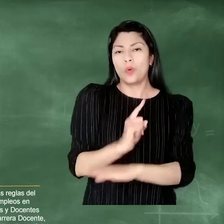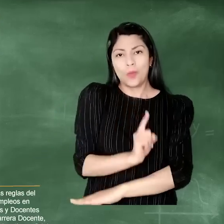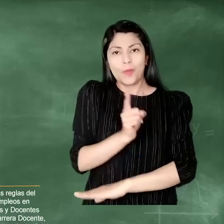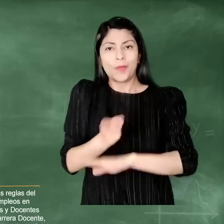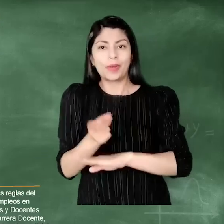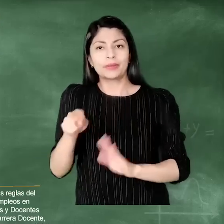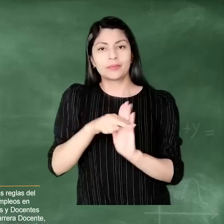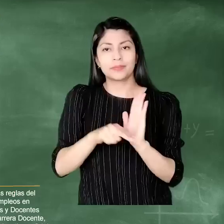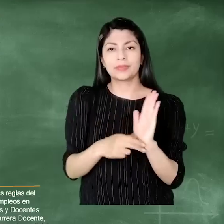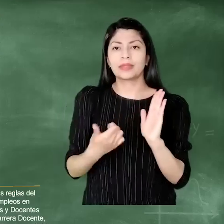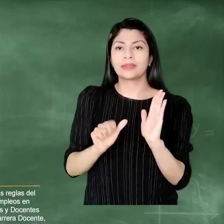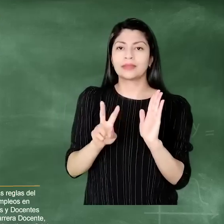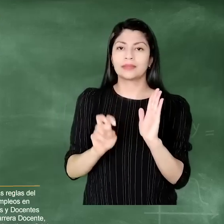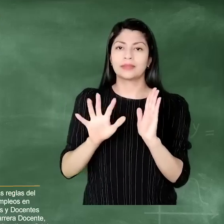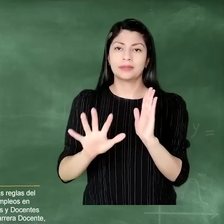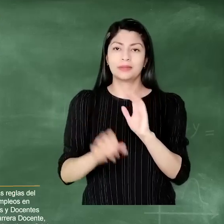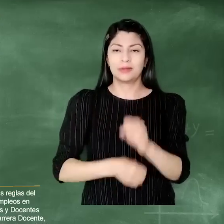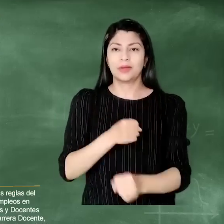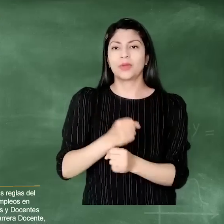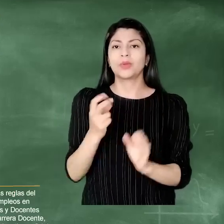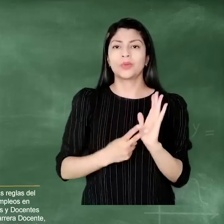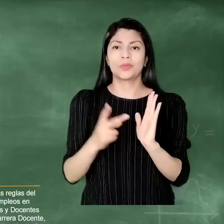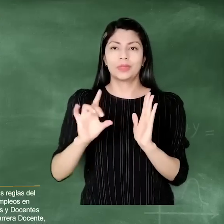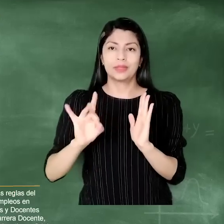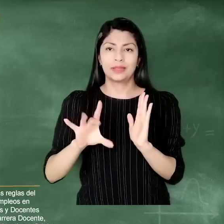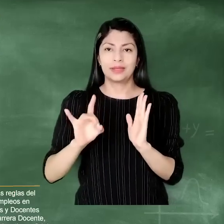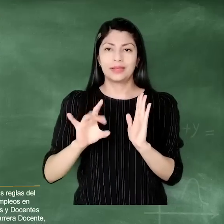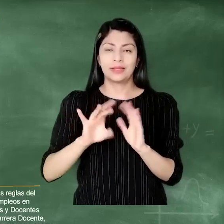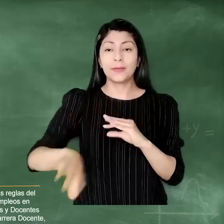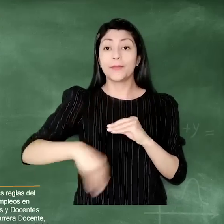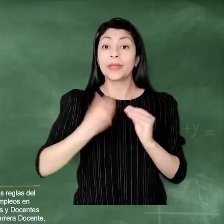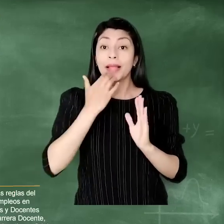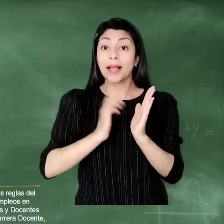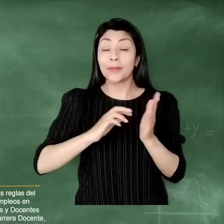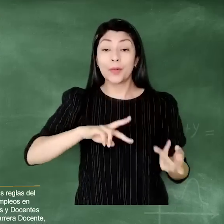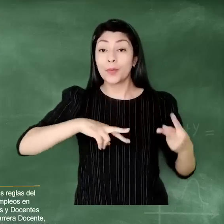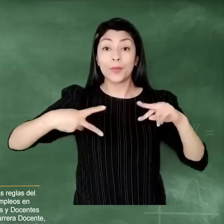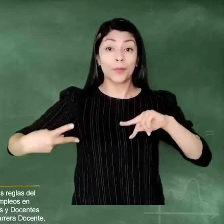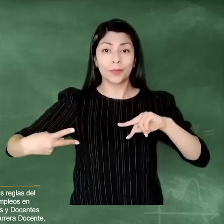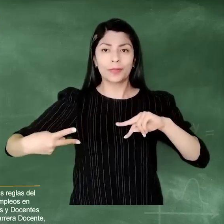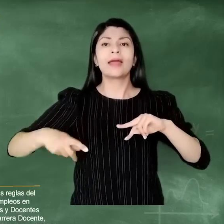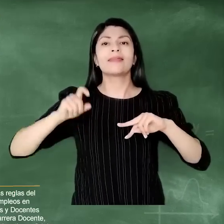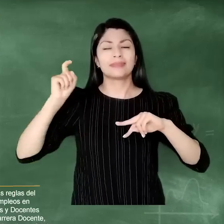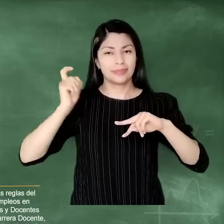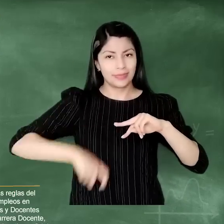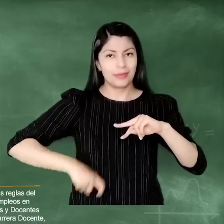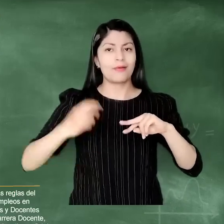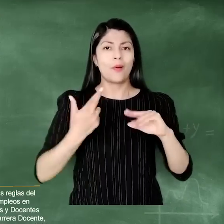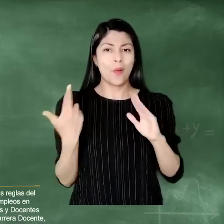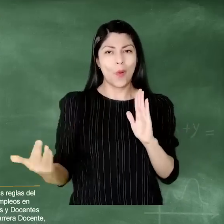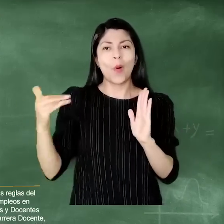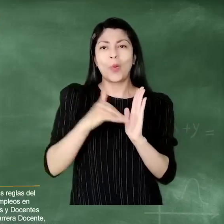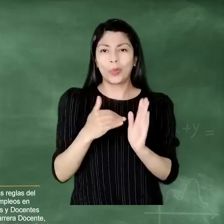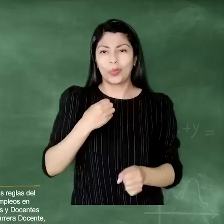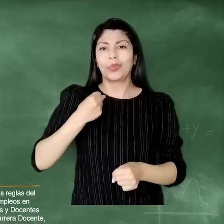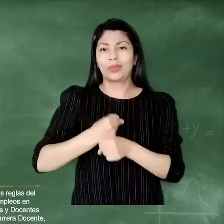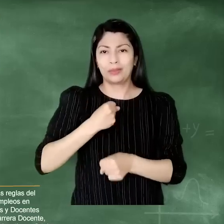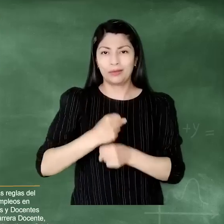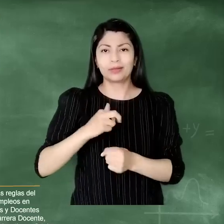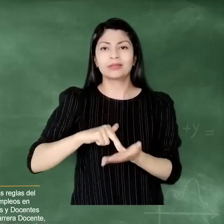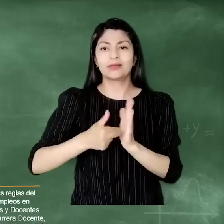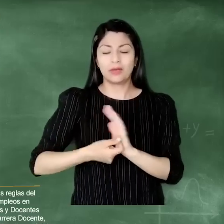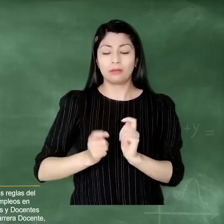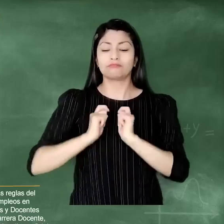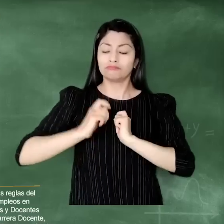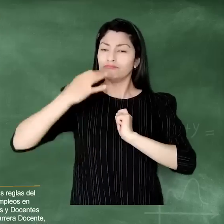2.4.1.4.1.22 del Decreto Único Reglamentario 1075 de 2015. En caso contrario deberá regresar al